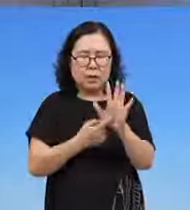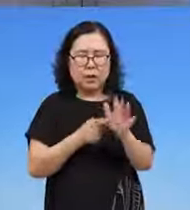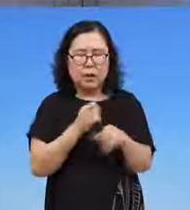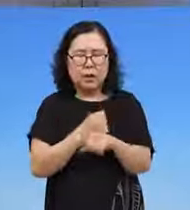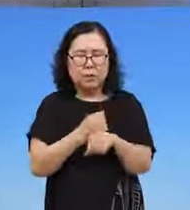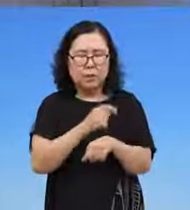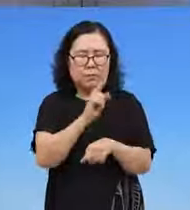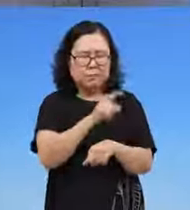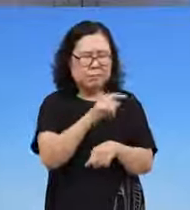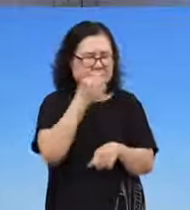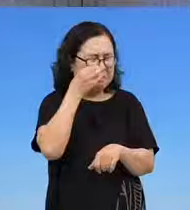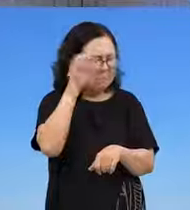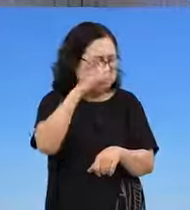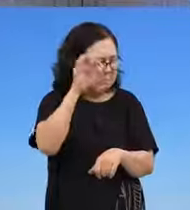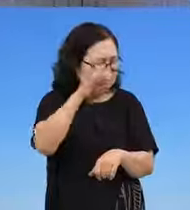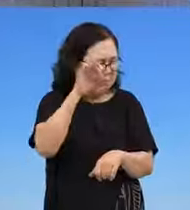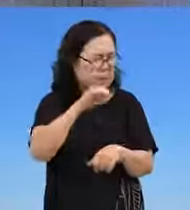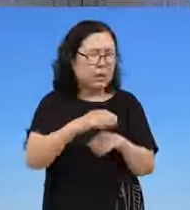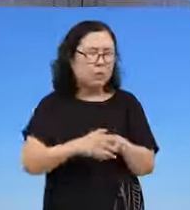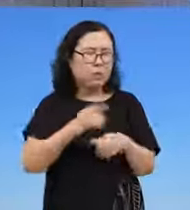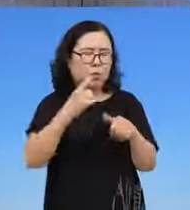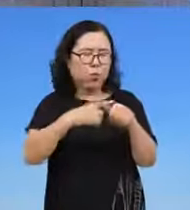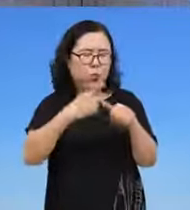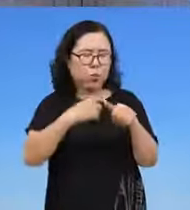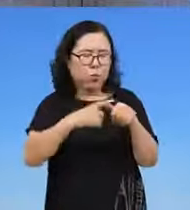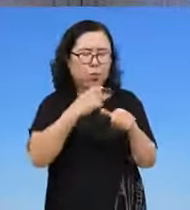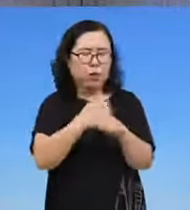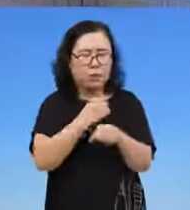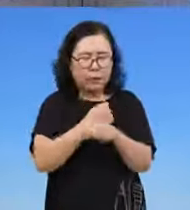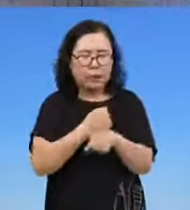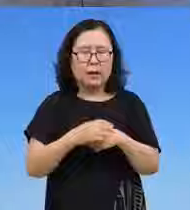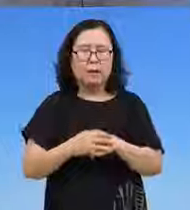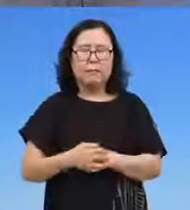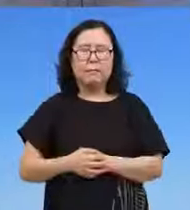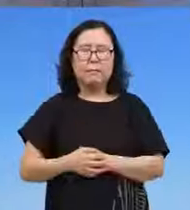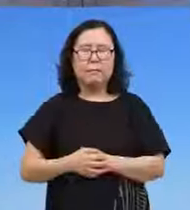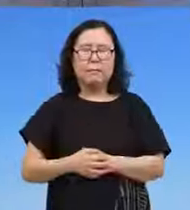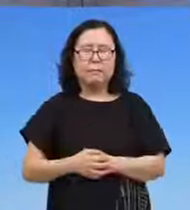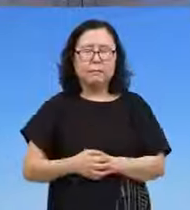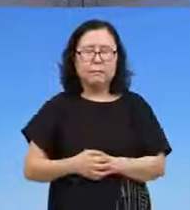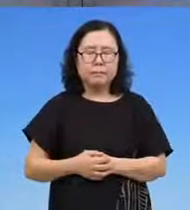너까지 있게, 너 주제에 네가 뭘 할 줄 아느냐고.